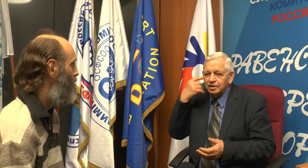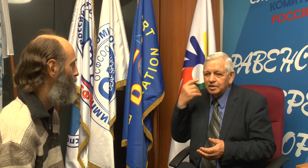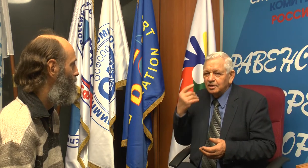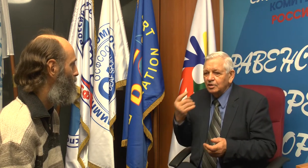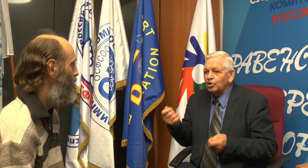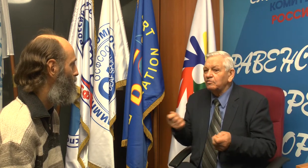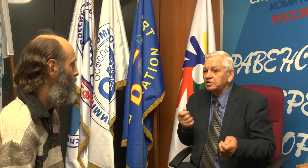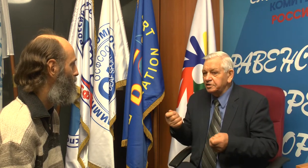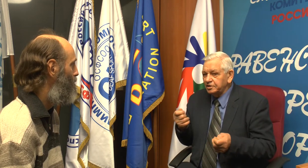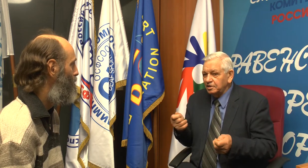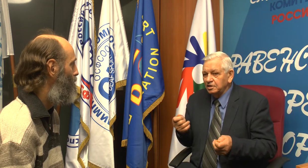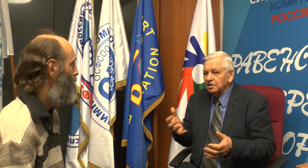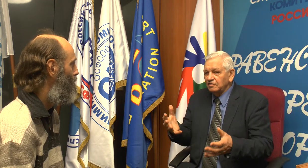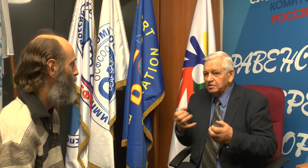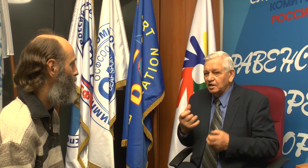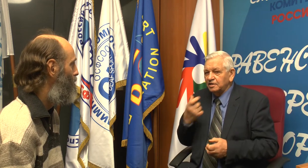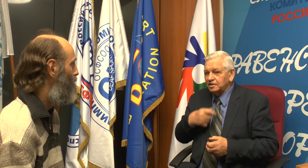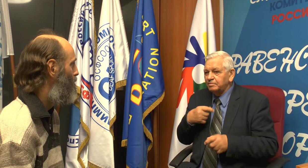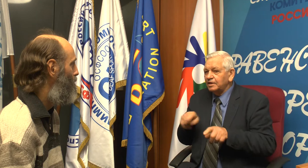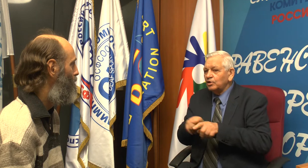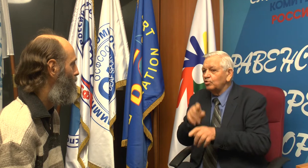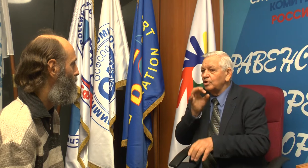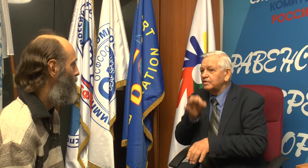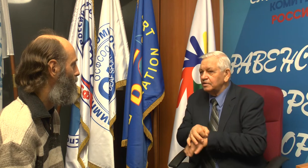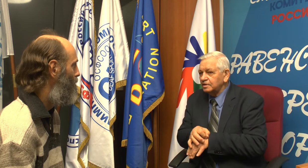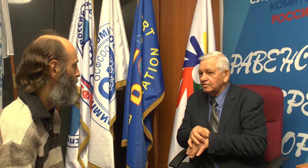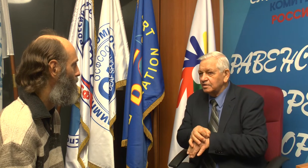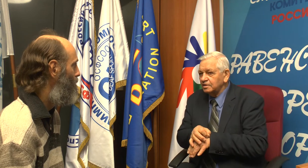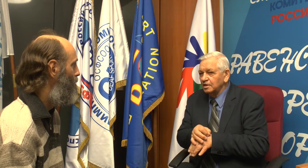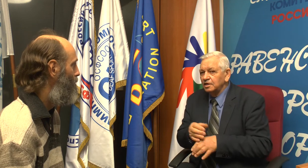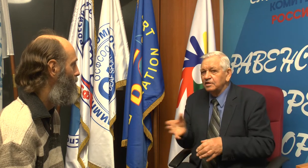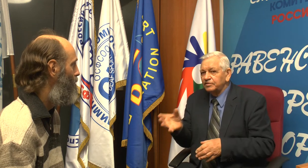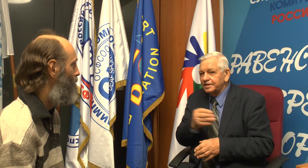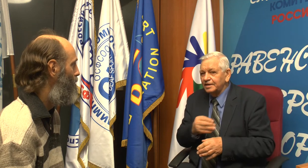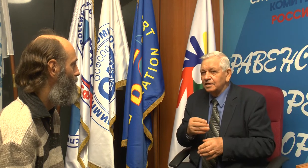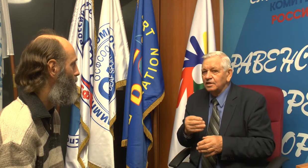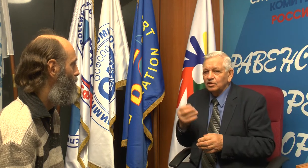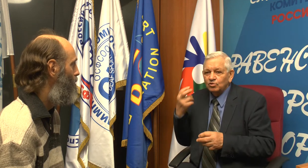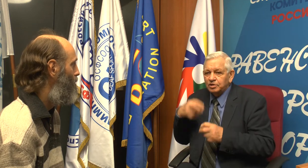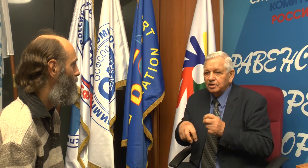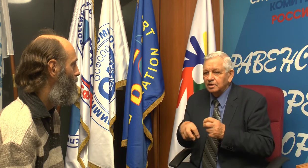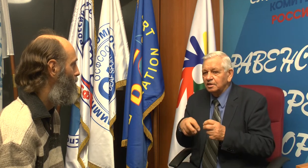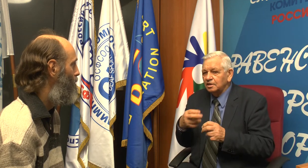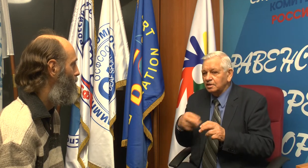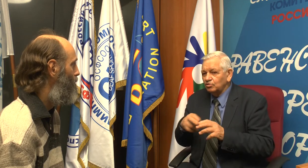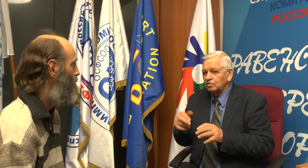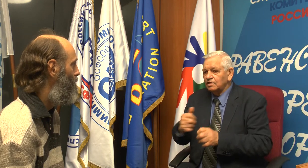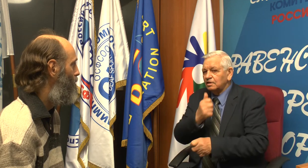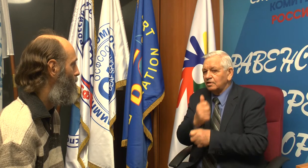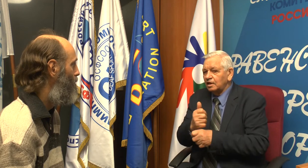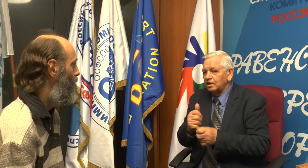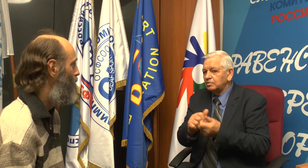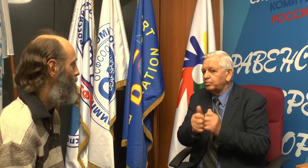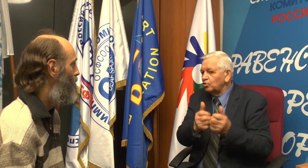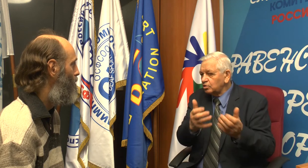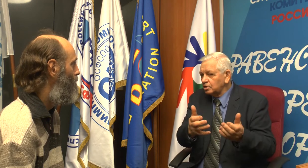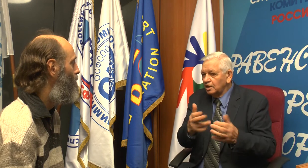глухие руководители взяли на себя такую ответственность. И все глухие, которые возглавляют спорт,